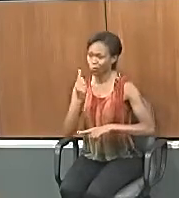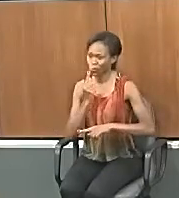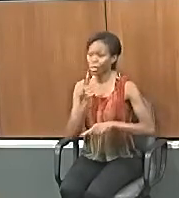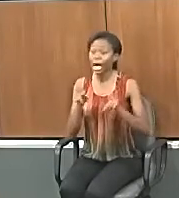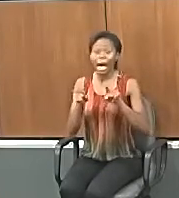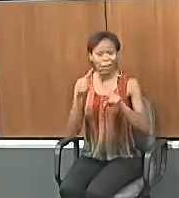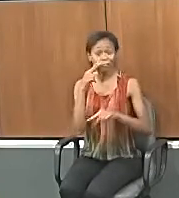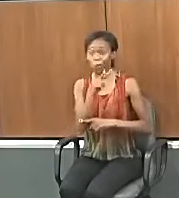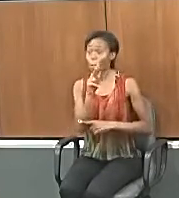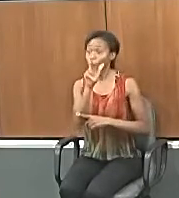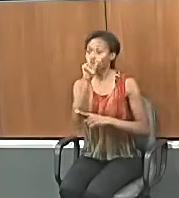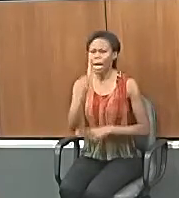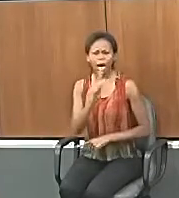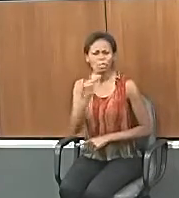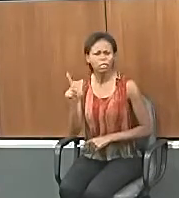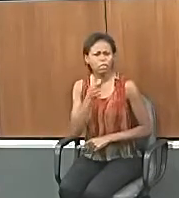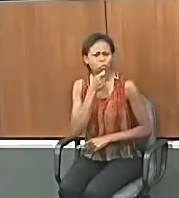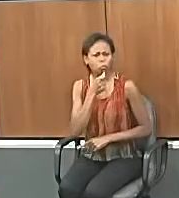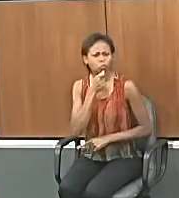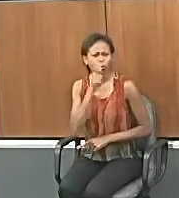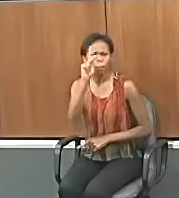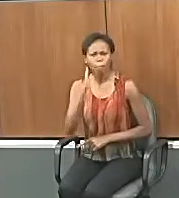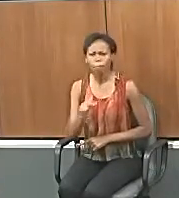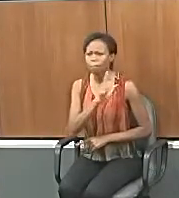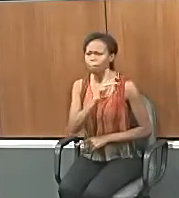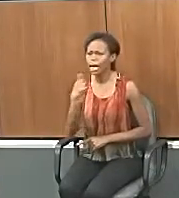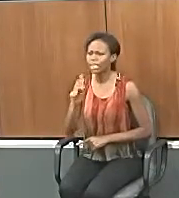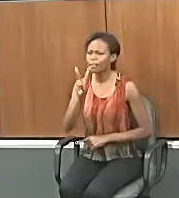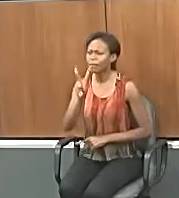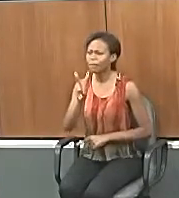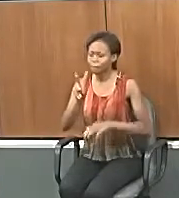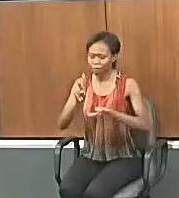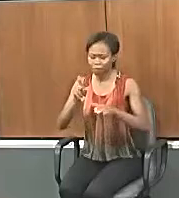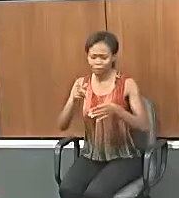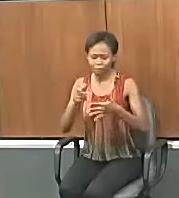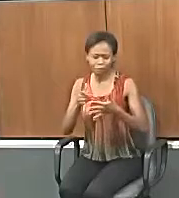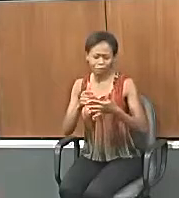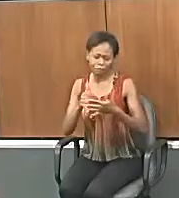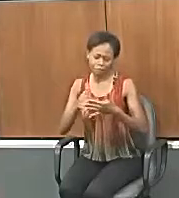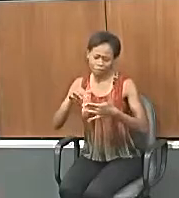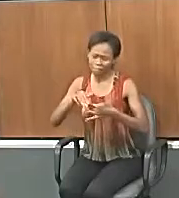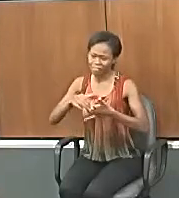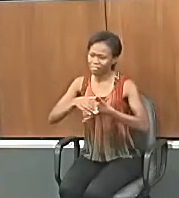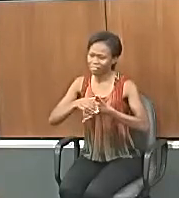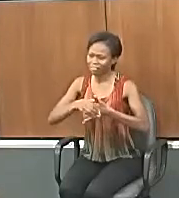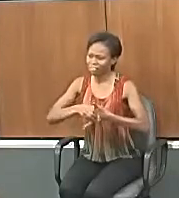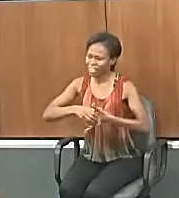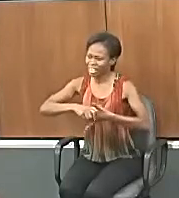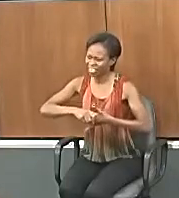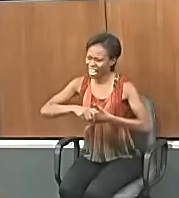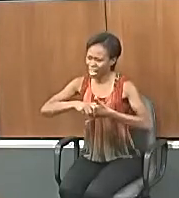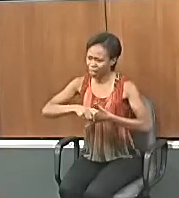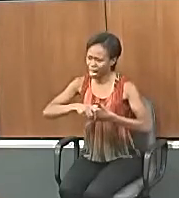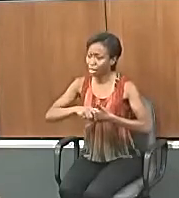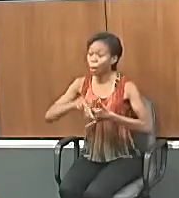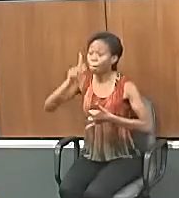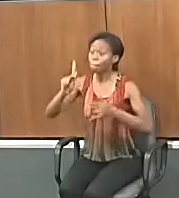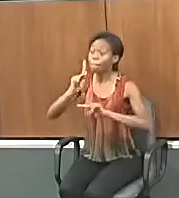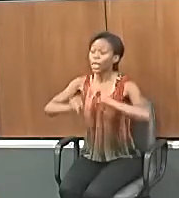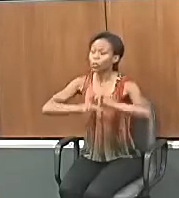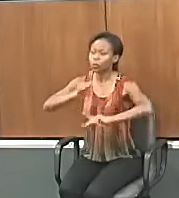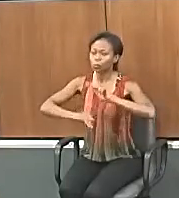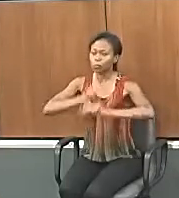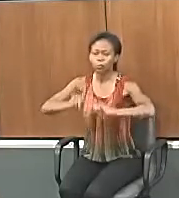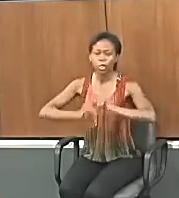o padre não tá aí né zé padre wagner douglas que é da pastoral dos surdos conheço muito bem